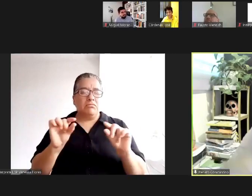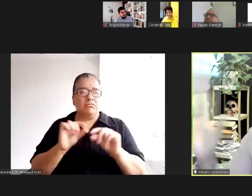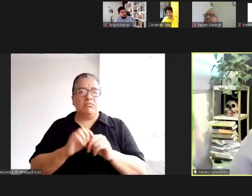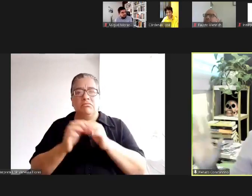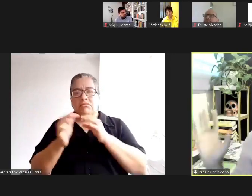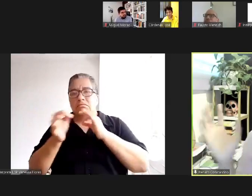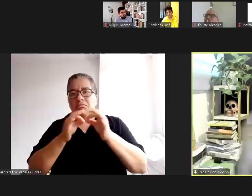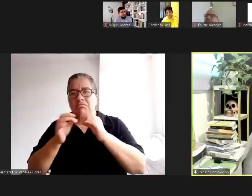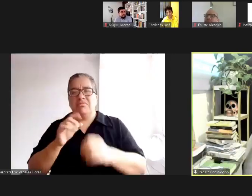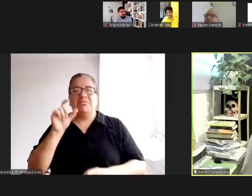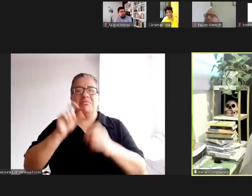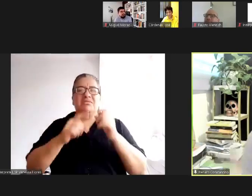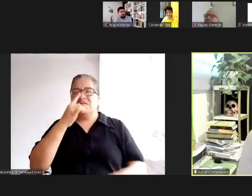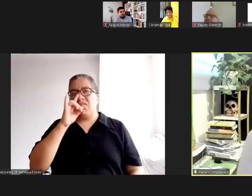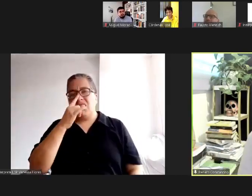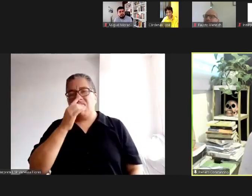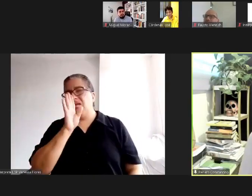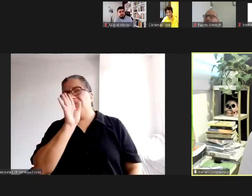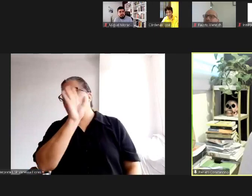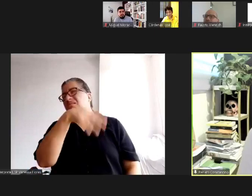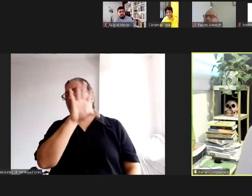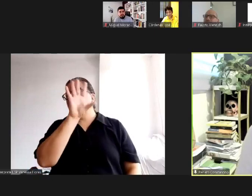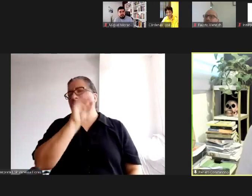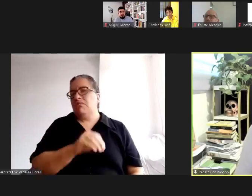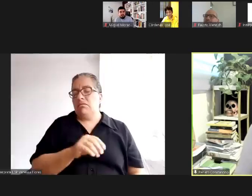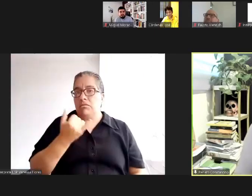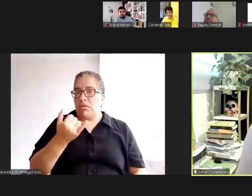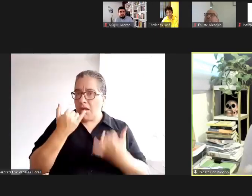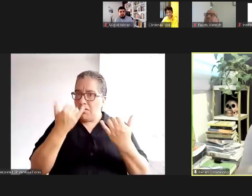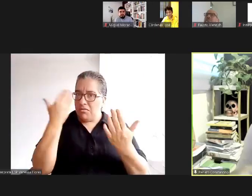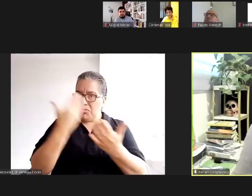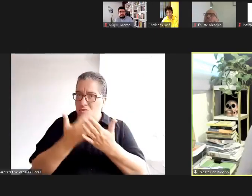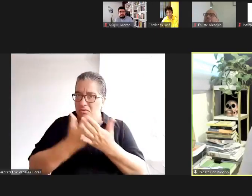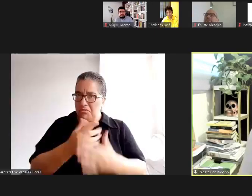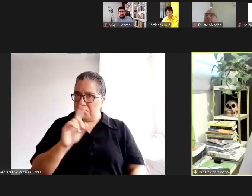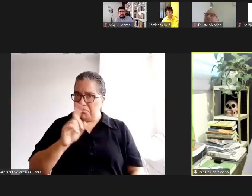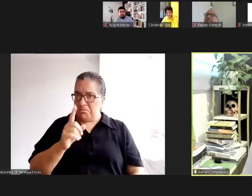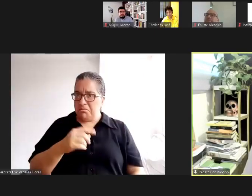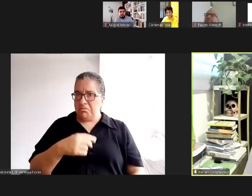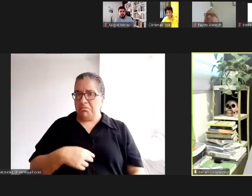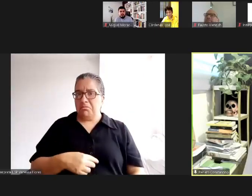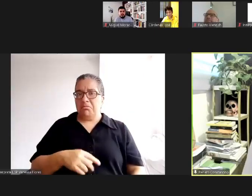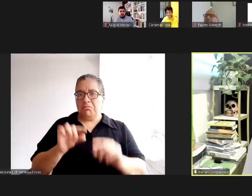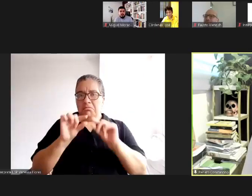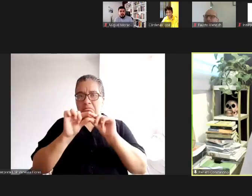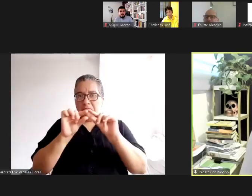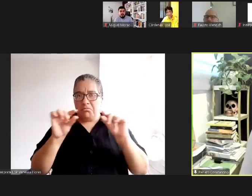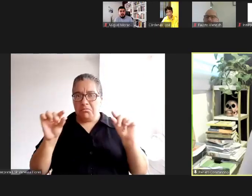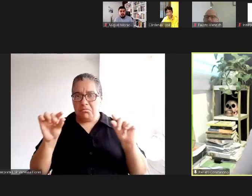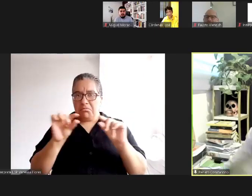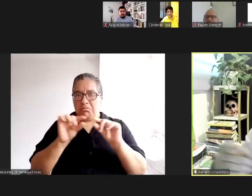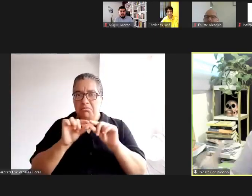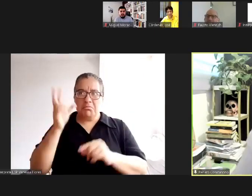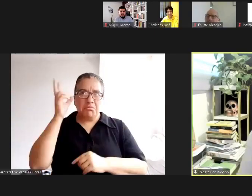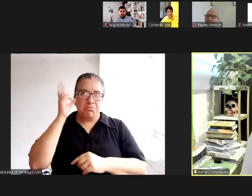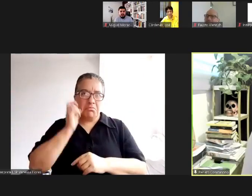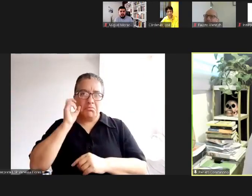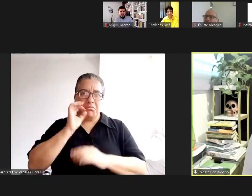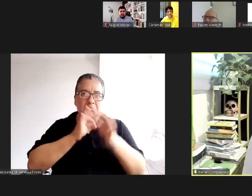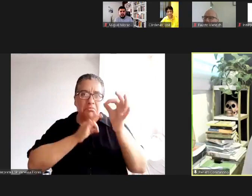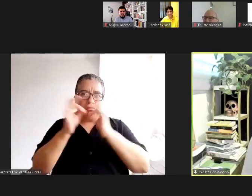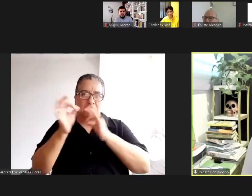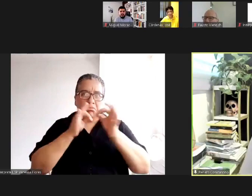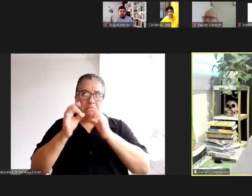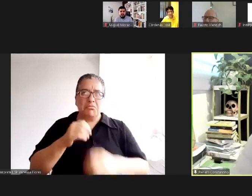nadie va a querer ver la película. Y creo que este festival es prueba de que no, de que la verdad es que el audiotexto no interrumpe la película, se vuelve parte de la